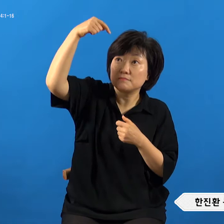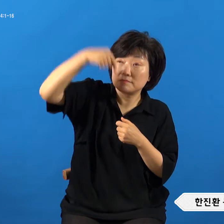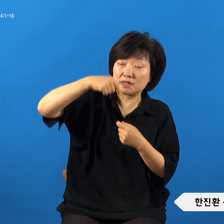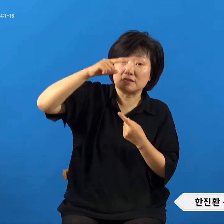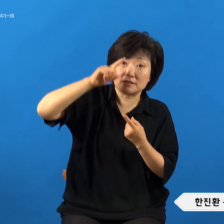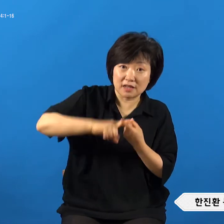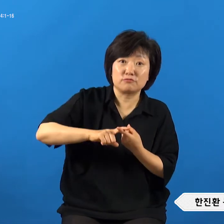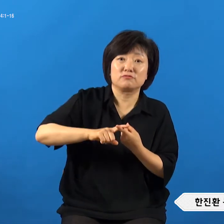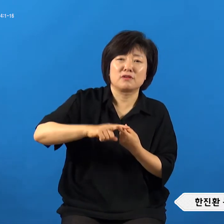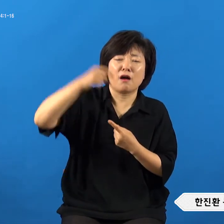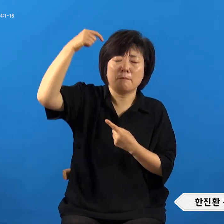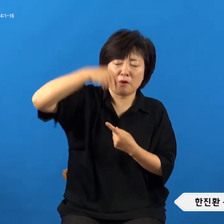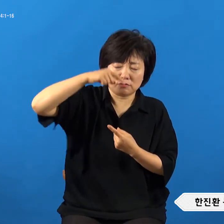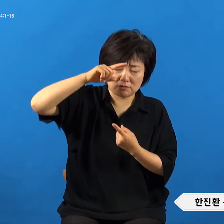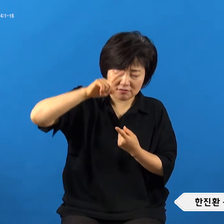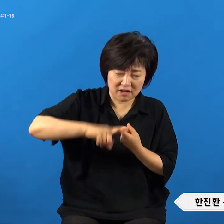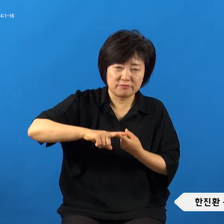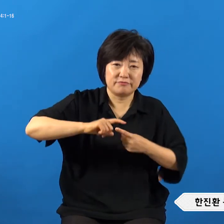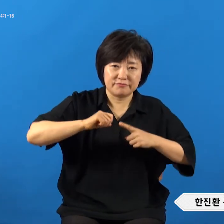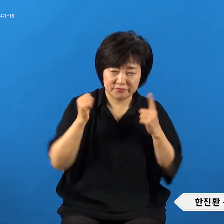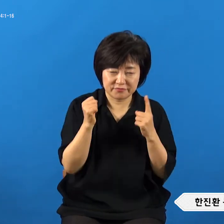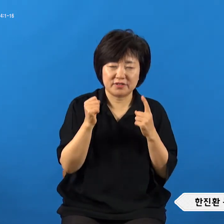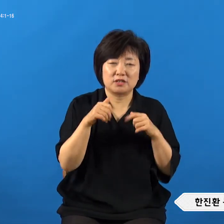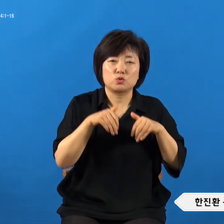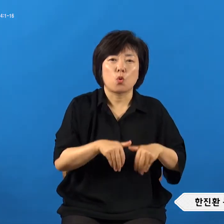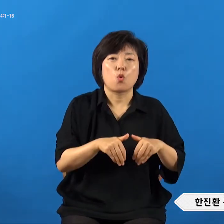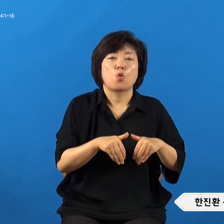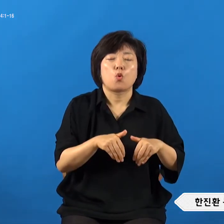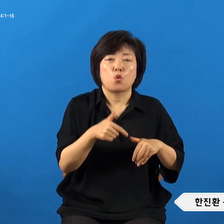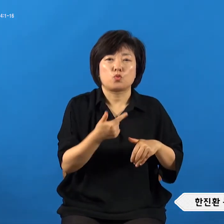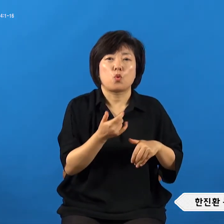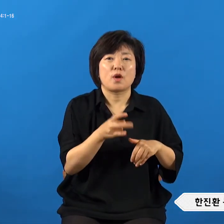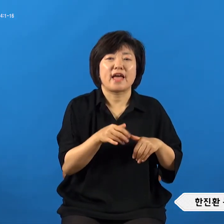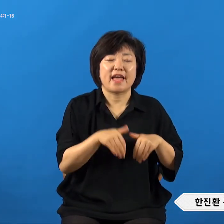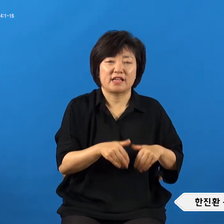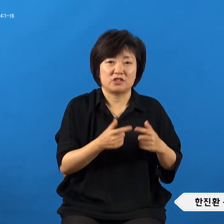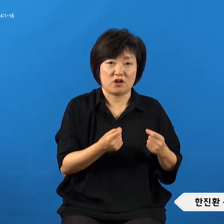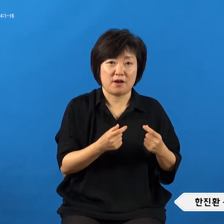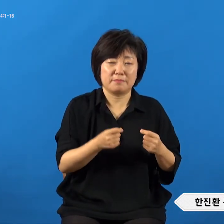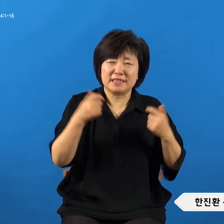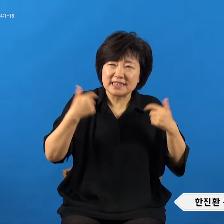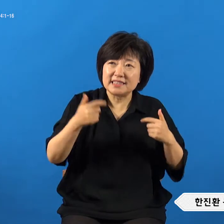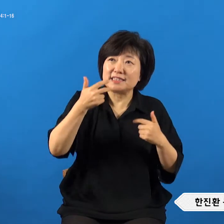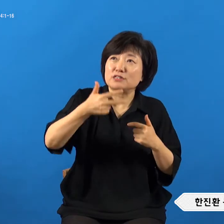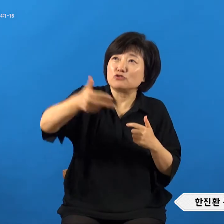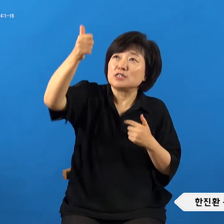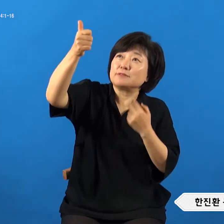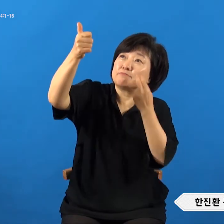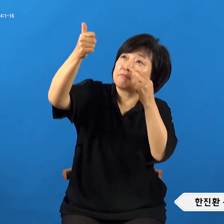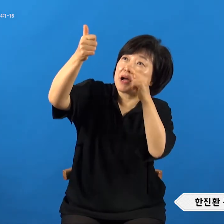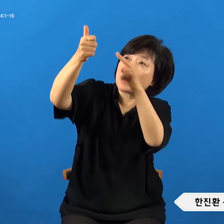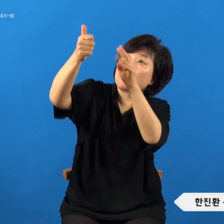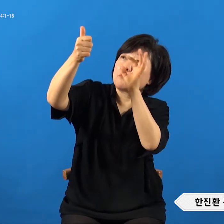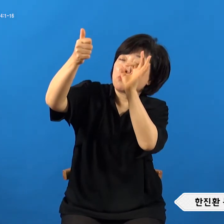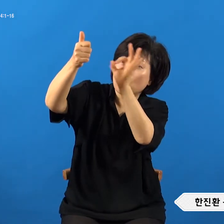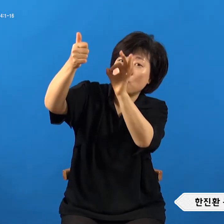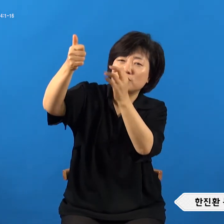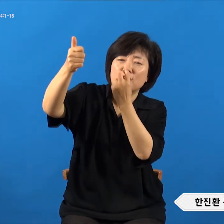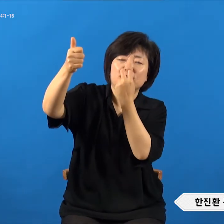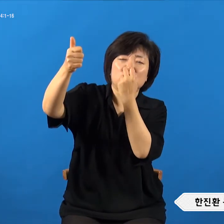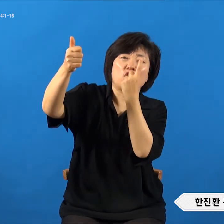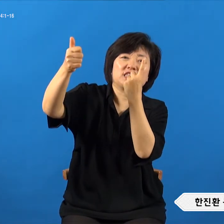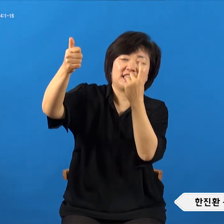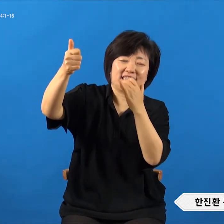지휘관만 바라보고 지휘관의 명령대로 움직이는 노예처럼 또 늘 주인만 바라보고 주인 뜻대로